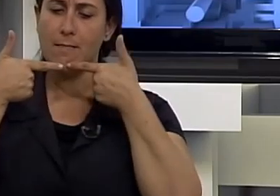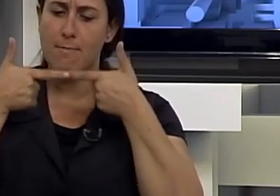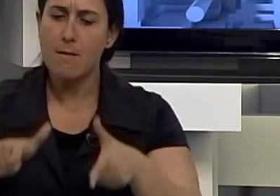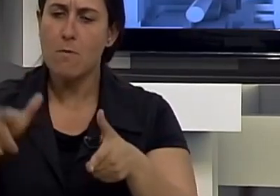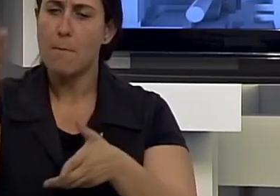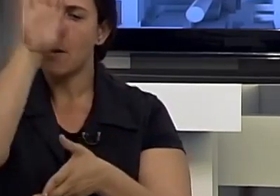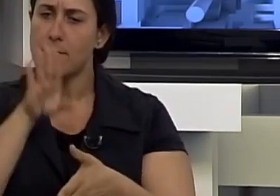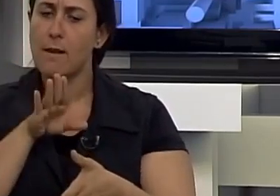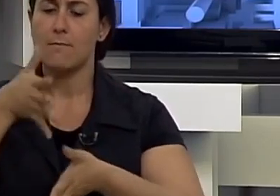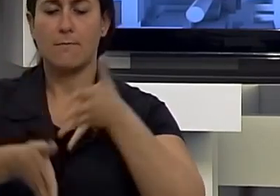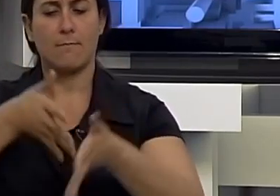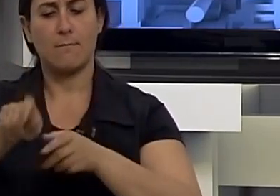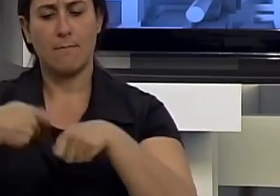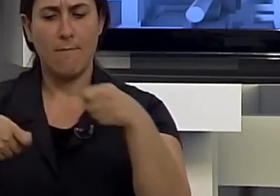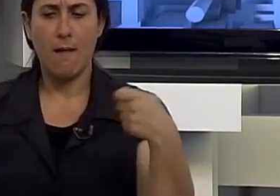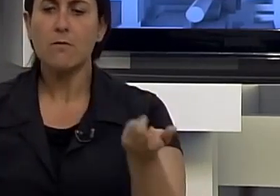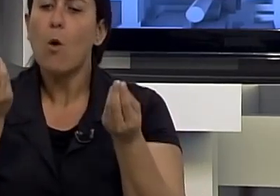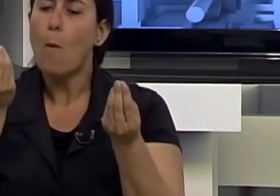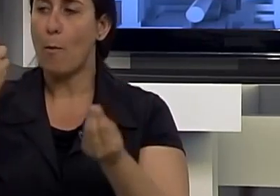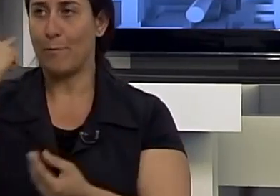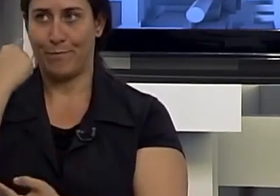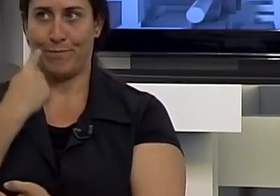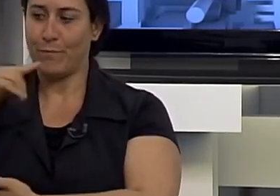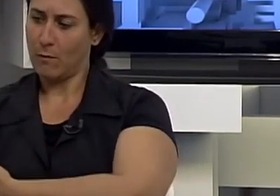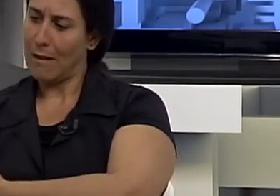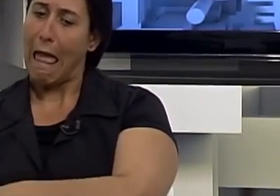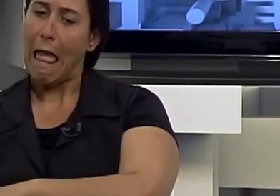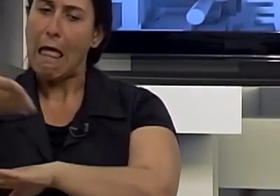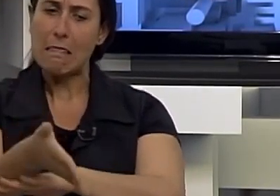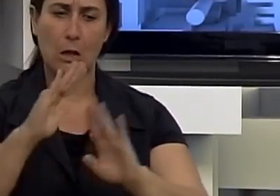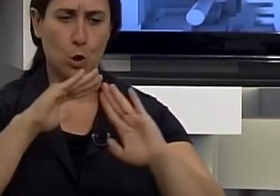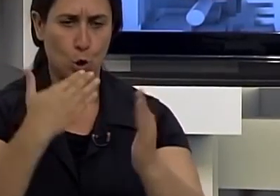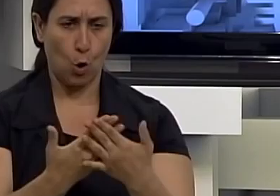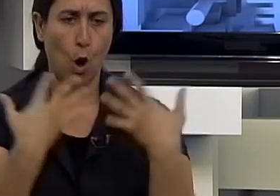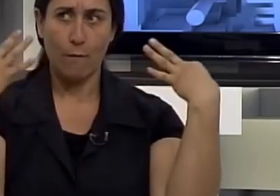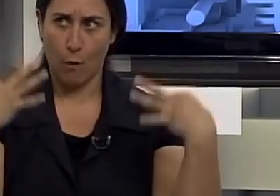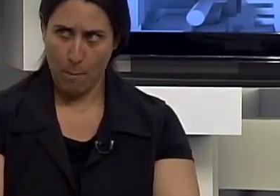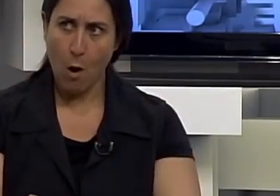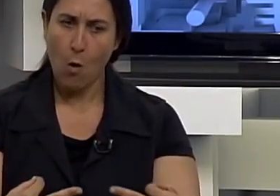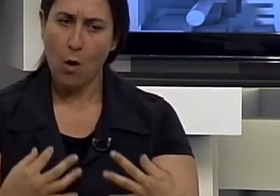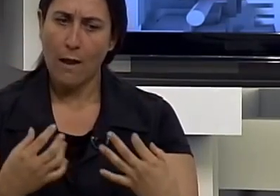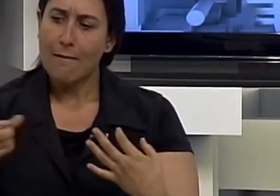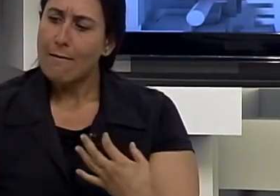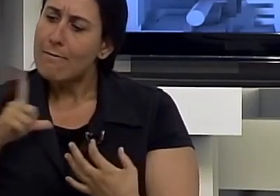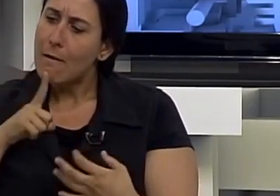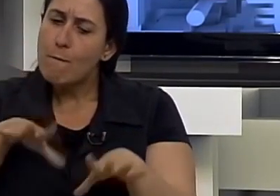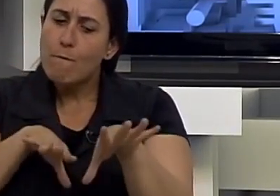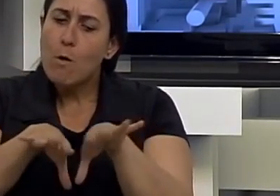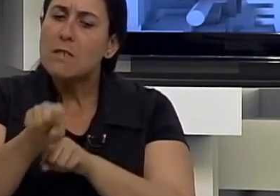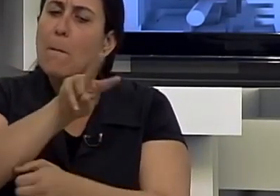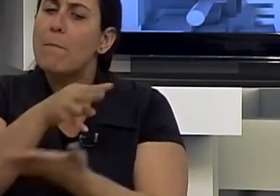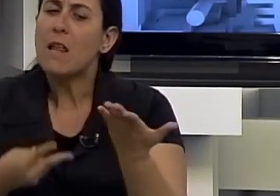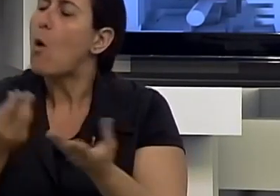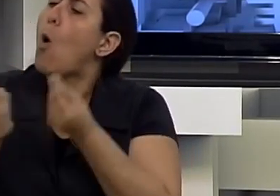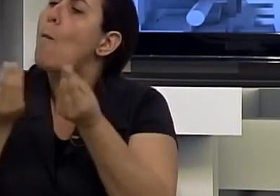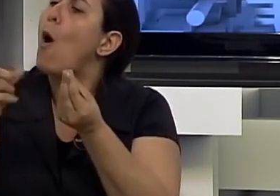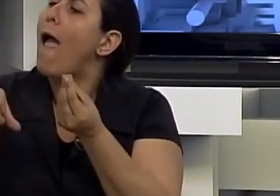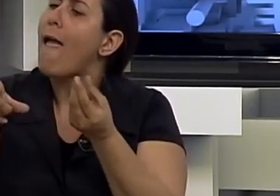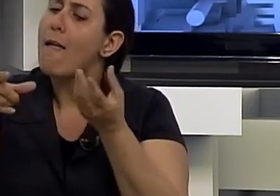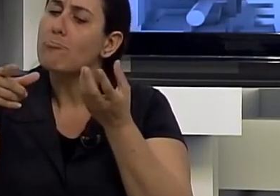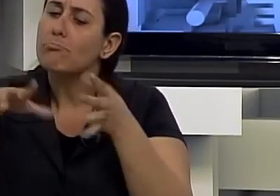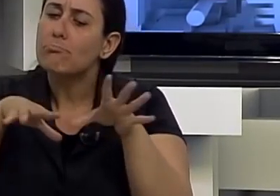uma criança surda, por exemplo, quando entra numa escola formal, ela tem essa formação bilíngue? Como é que é a formação da